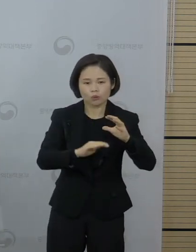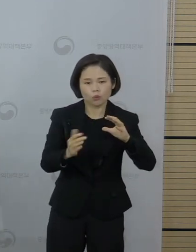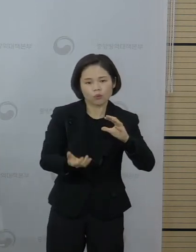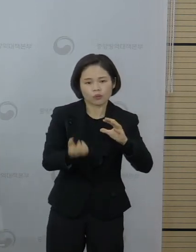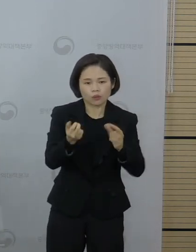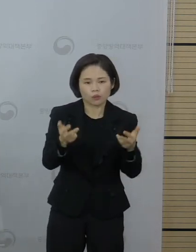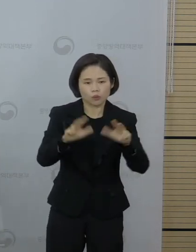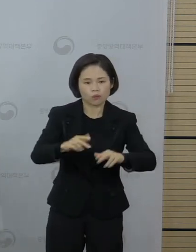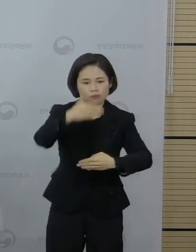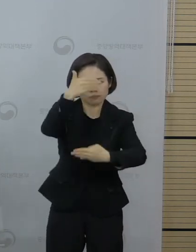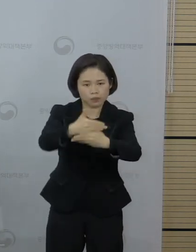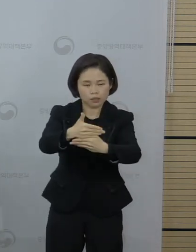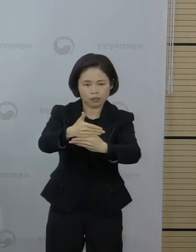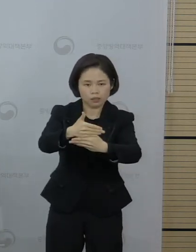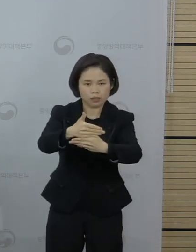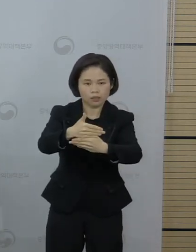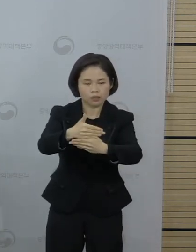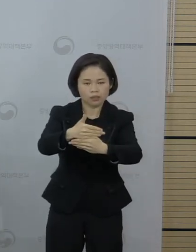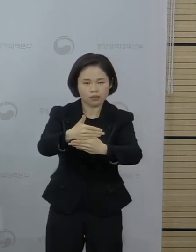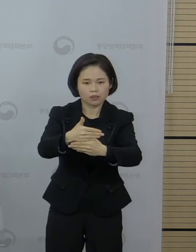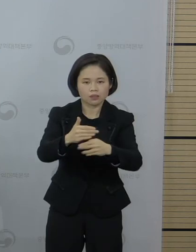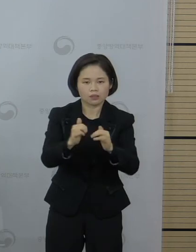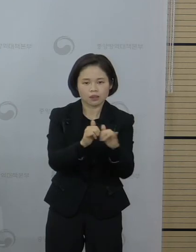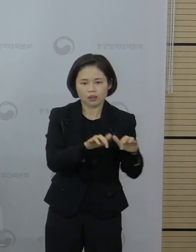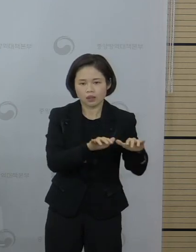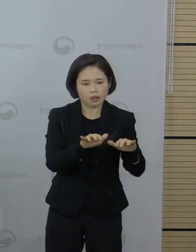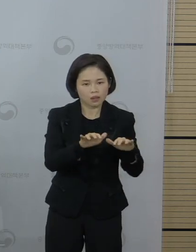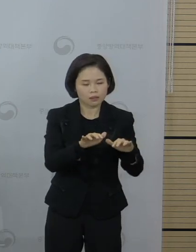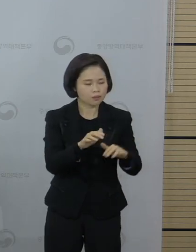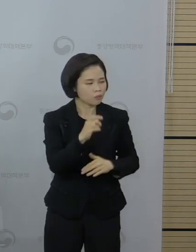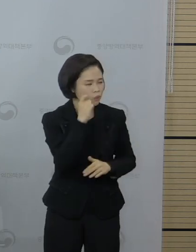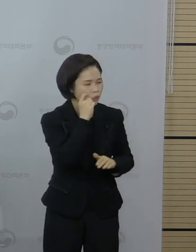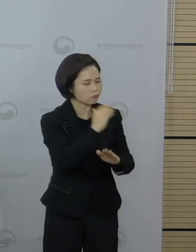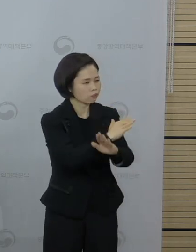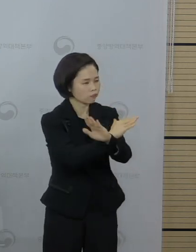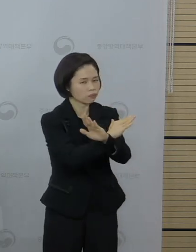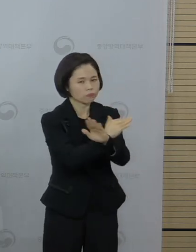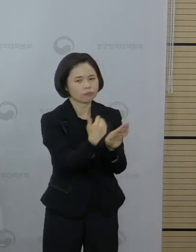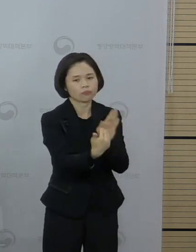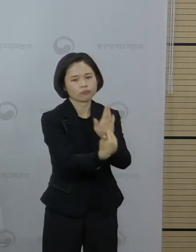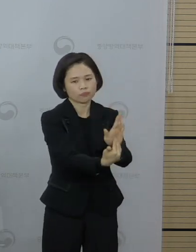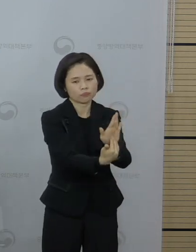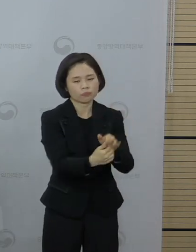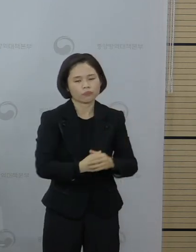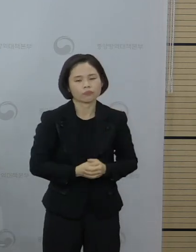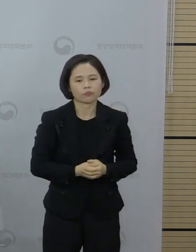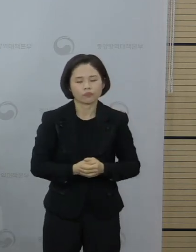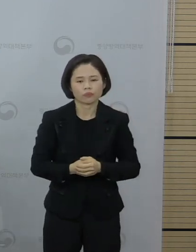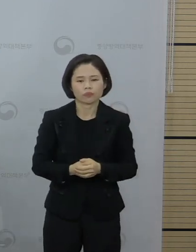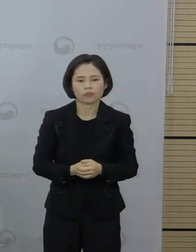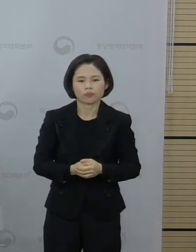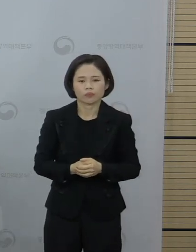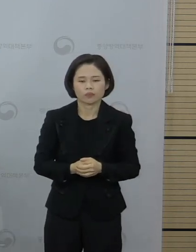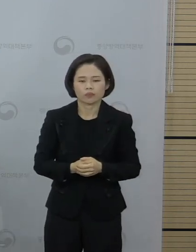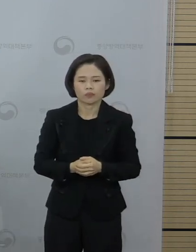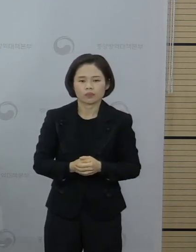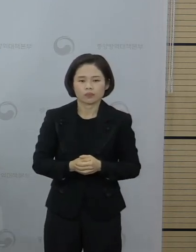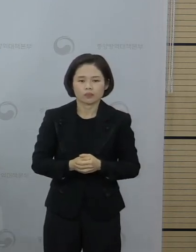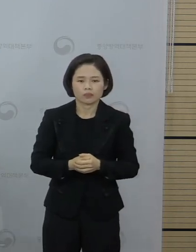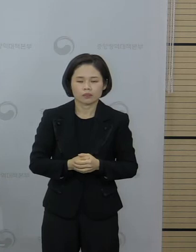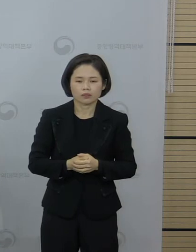폐쇄되고, 방문객의 접근을 제한하게 됩니다. 저희